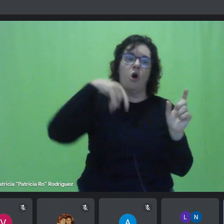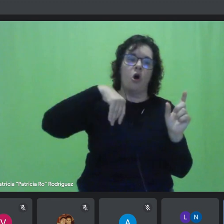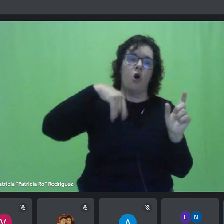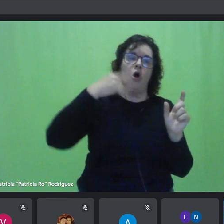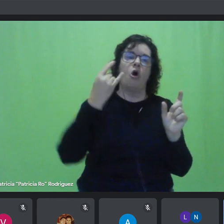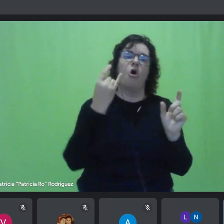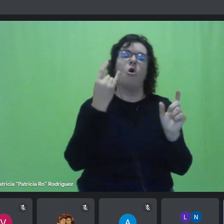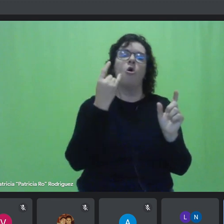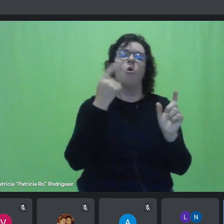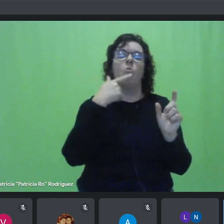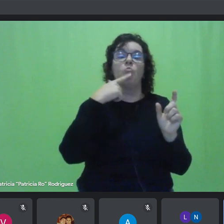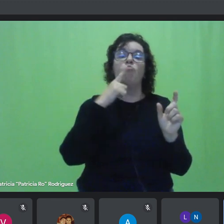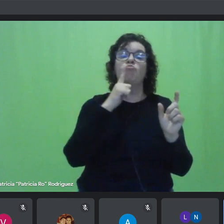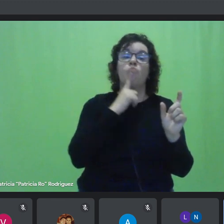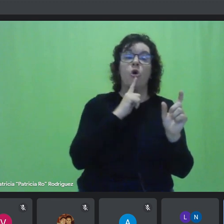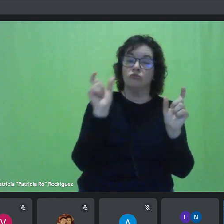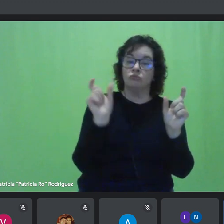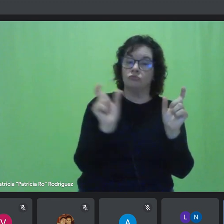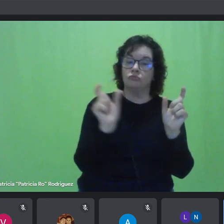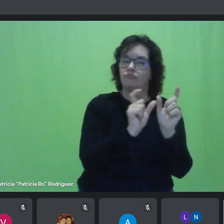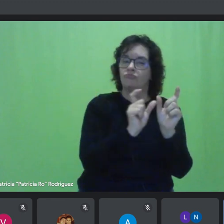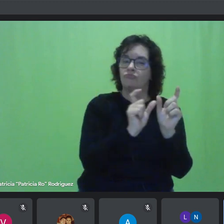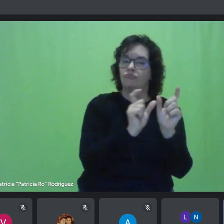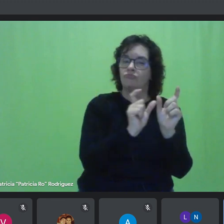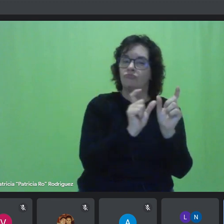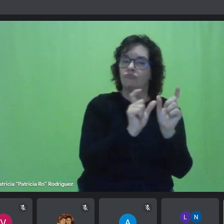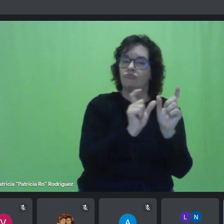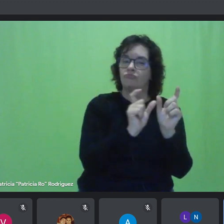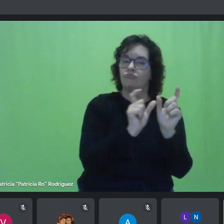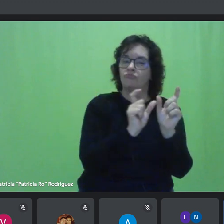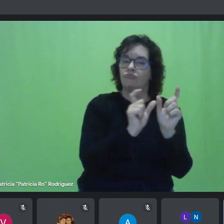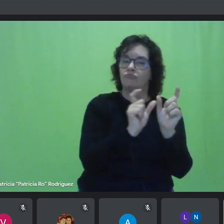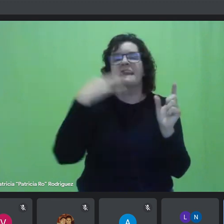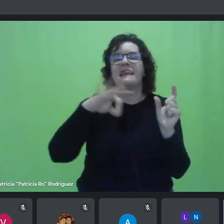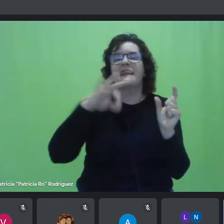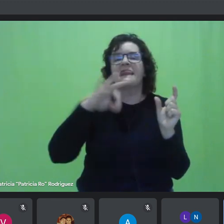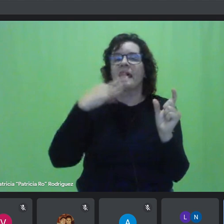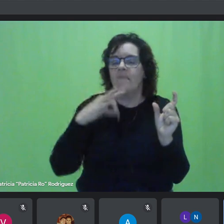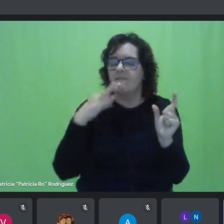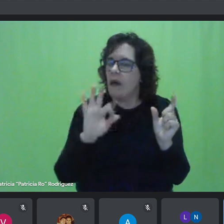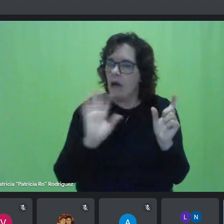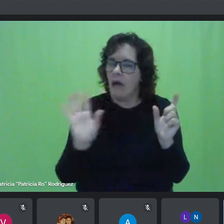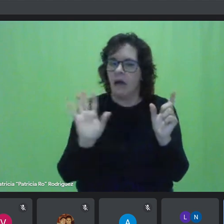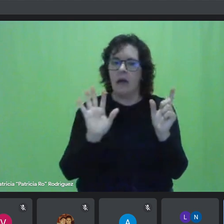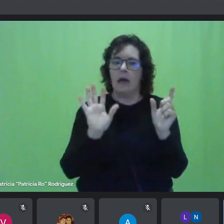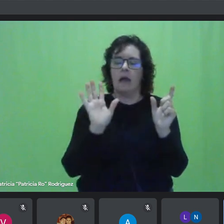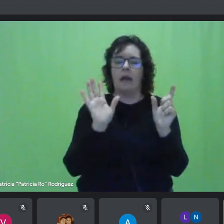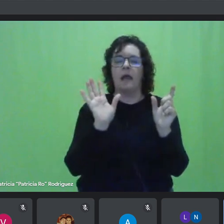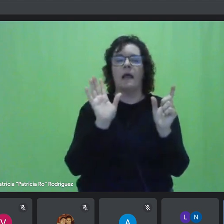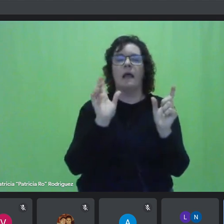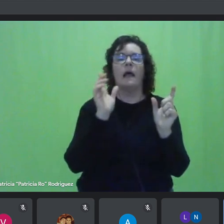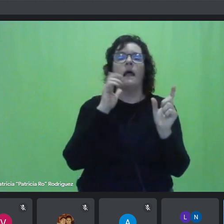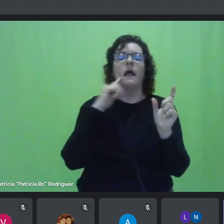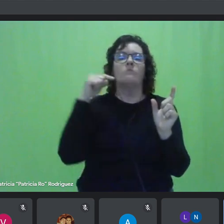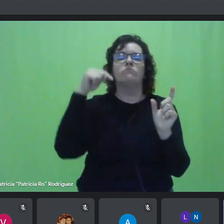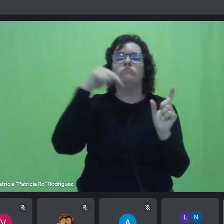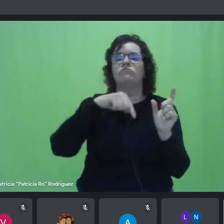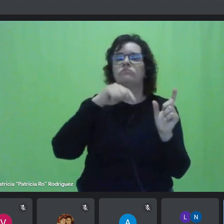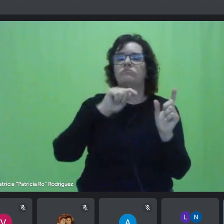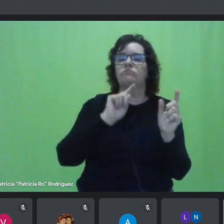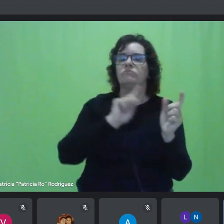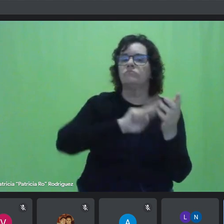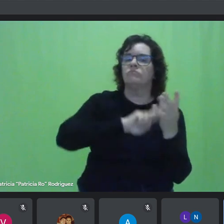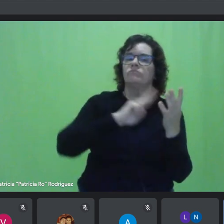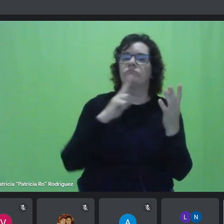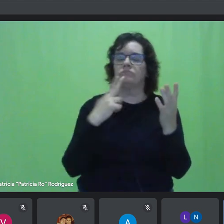de tener la obligación de hacer algo, no una deuda, que en presente se traduce, must es el presente, que es el